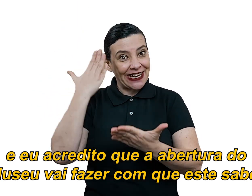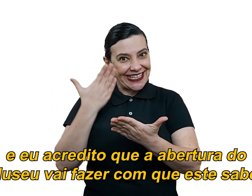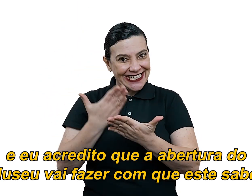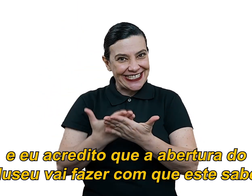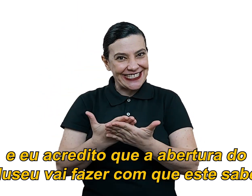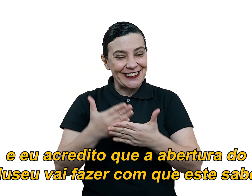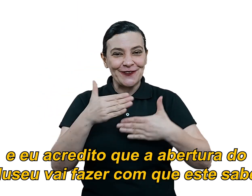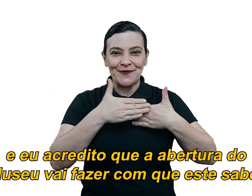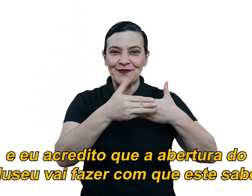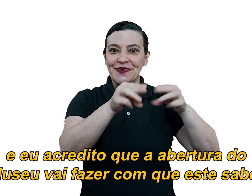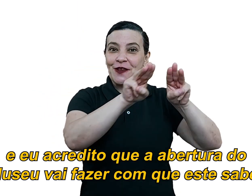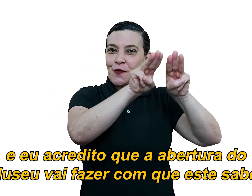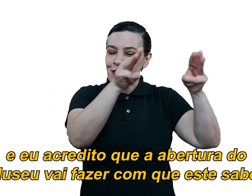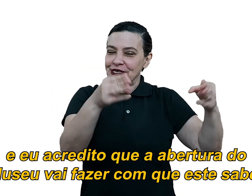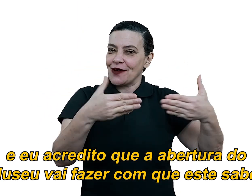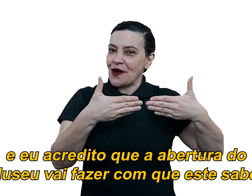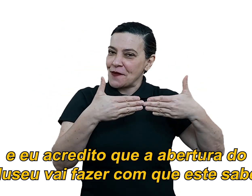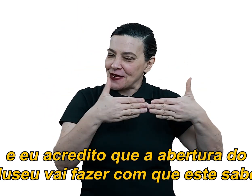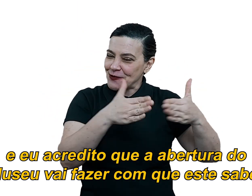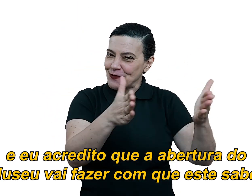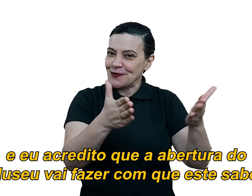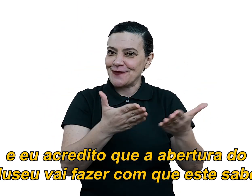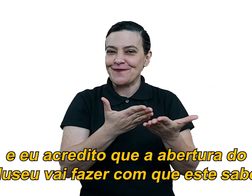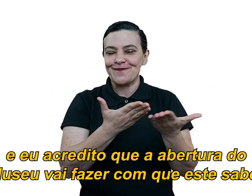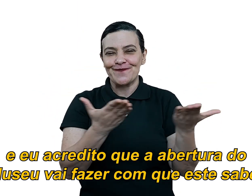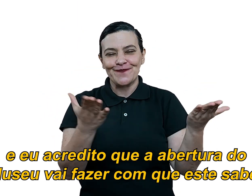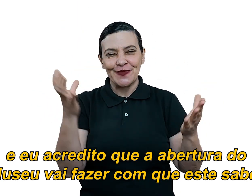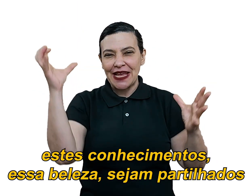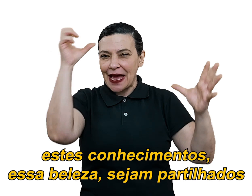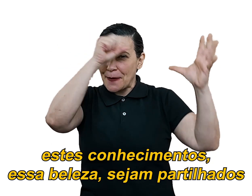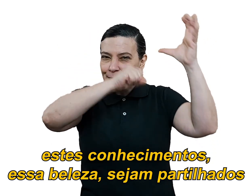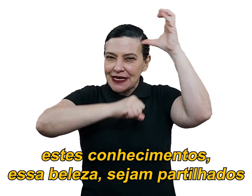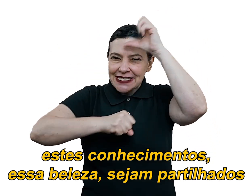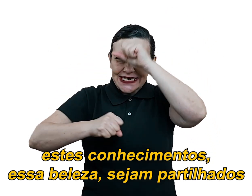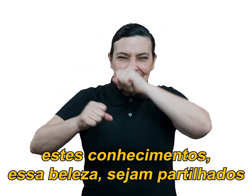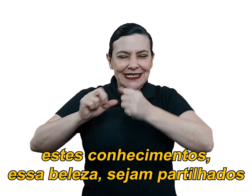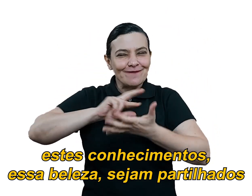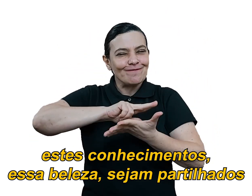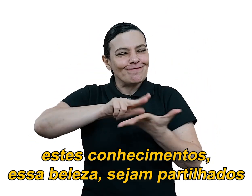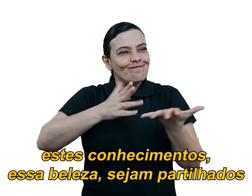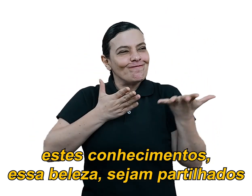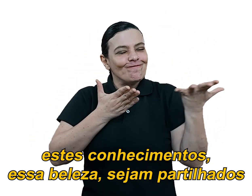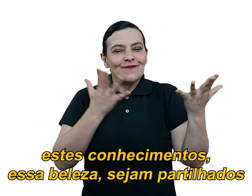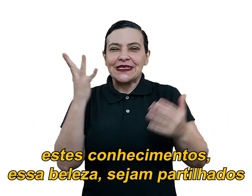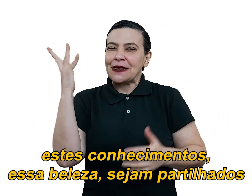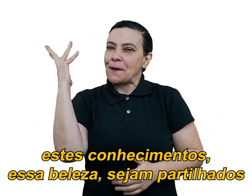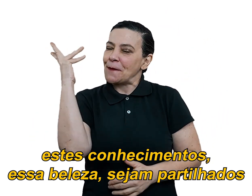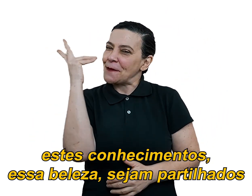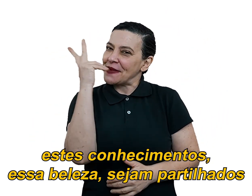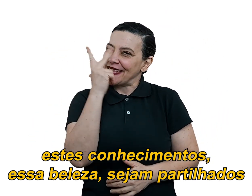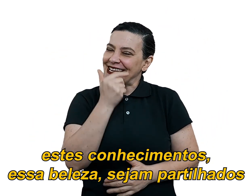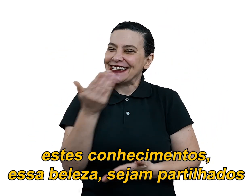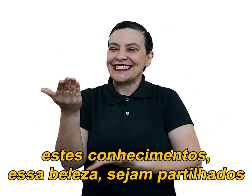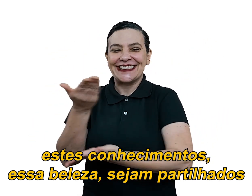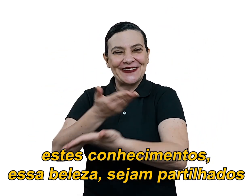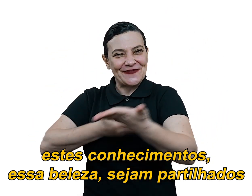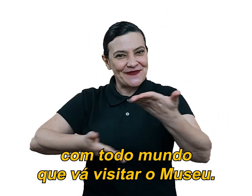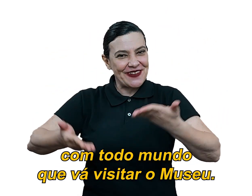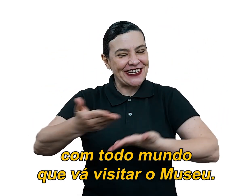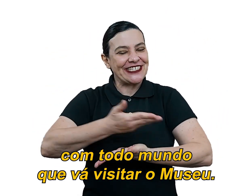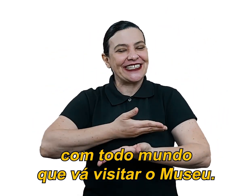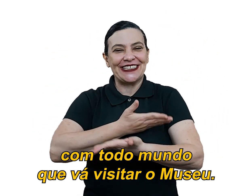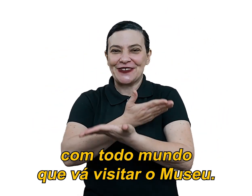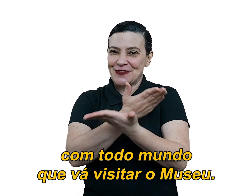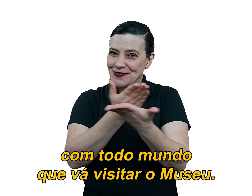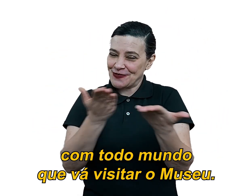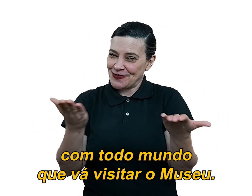acredito que a abertura do museu vai fazer com que este saber, esses conhecimentos, essa beleza, né, sejam partilhados